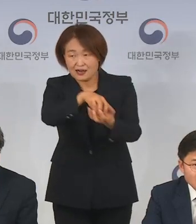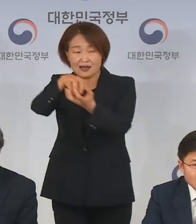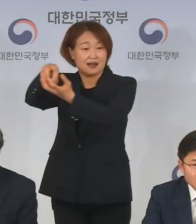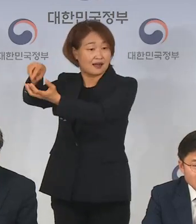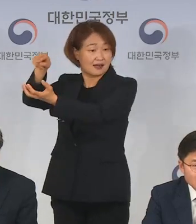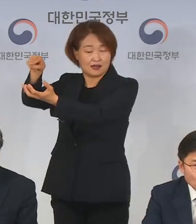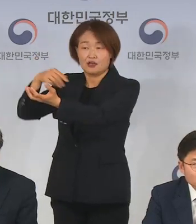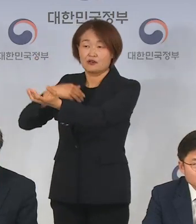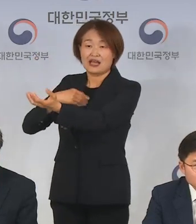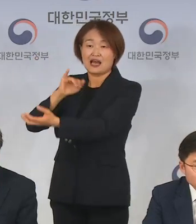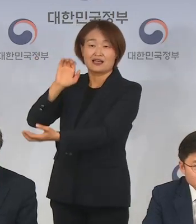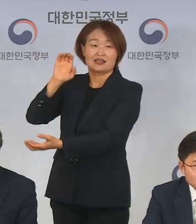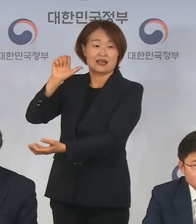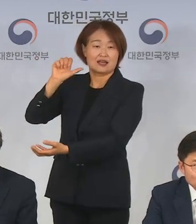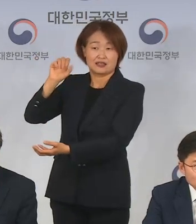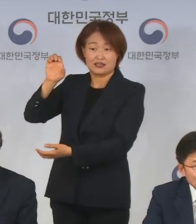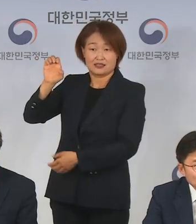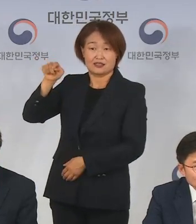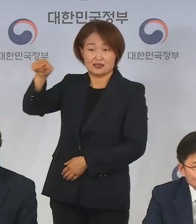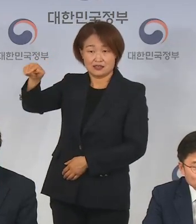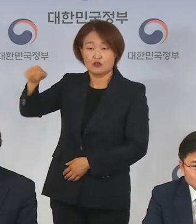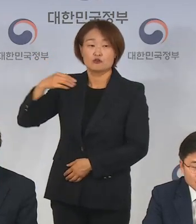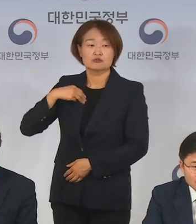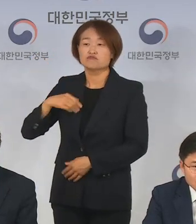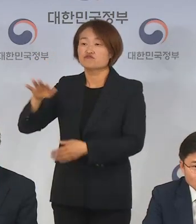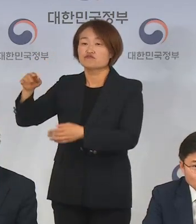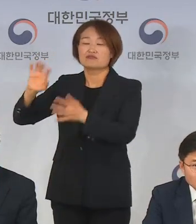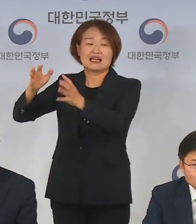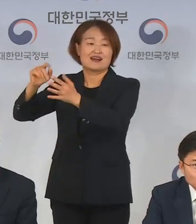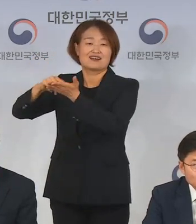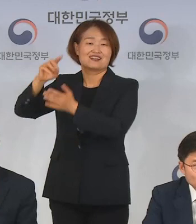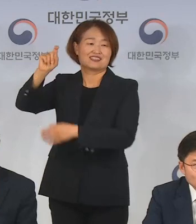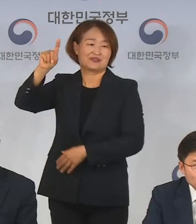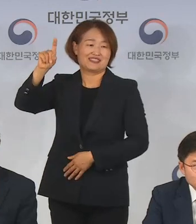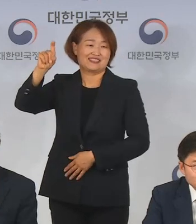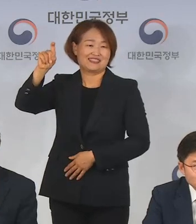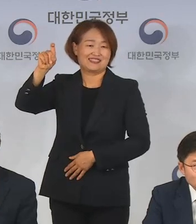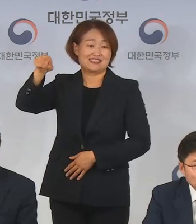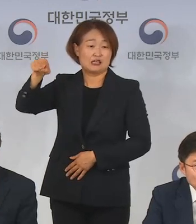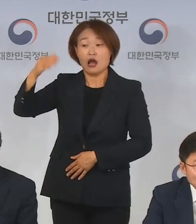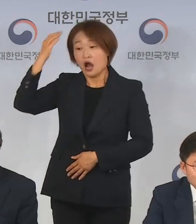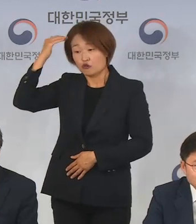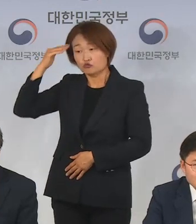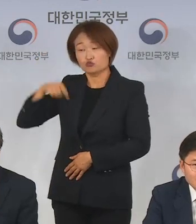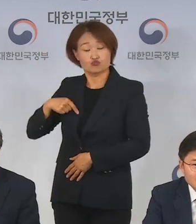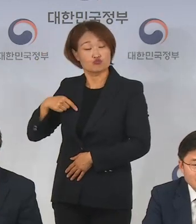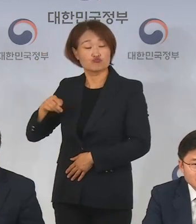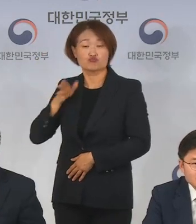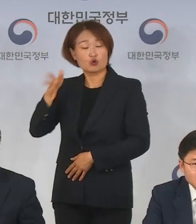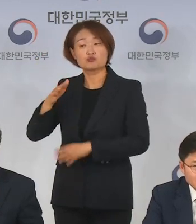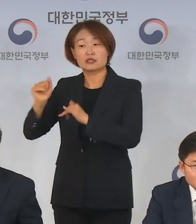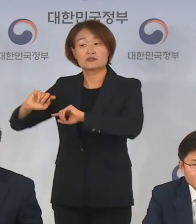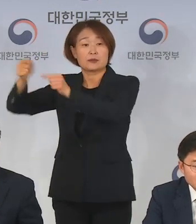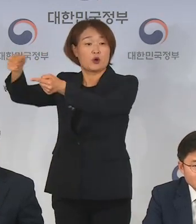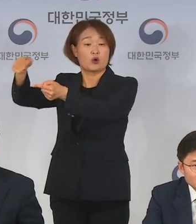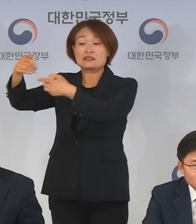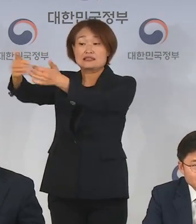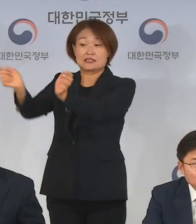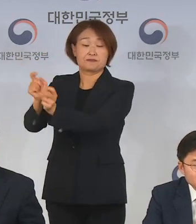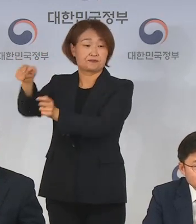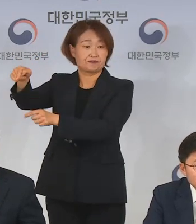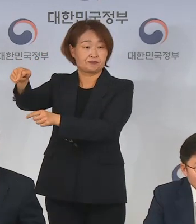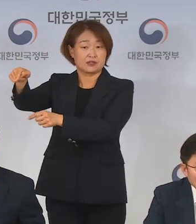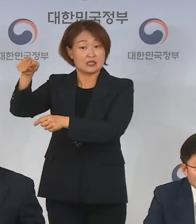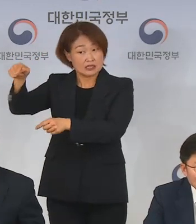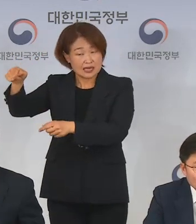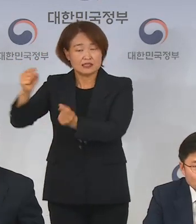저희 IAEA 검증팀 11개국의 전문가로 구성된 거기에도 저희 전문가분이 지금 참여를 하고 계십니다. 그 팀이